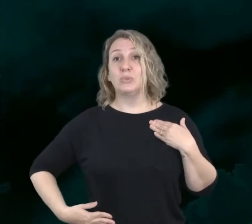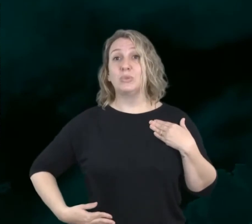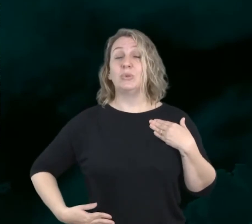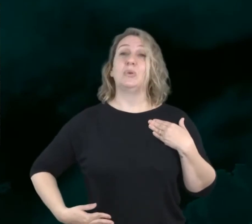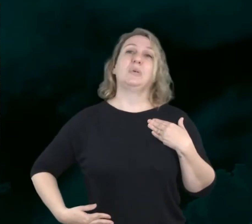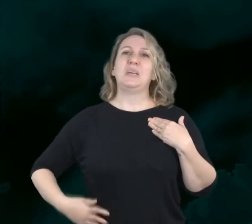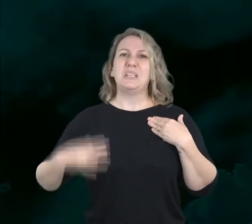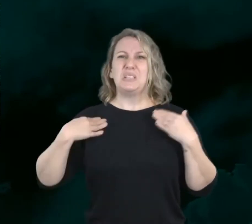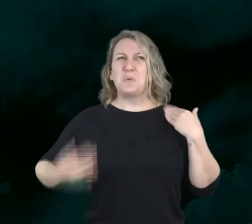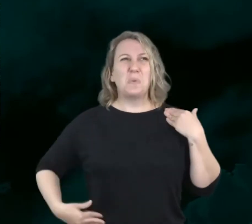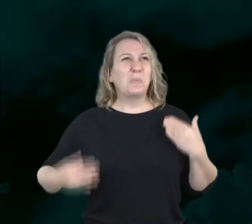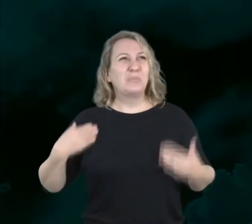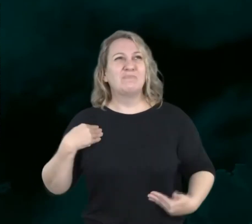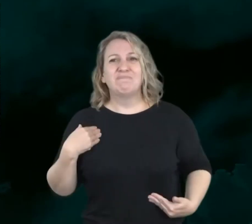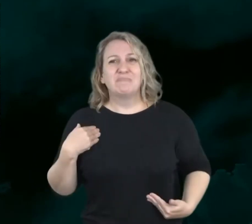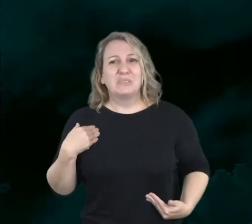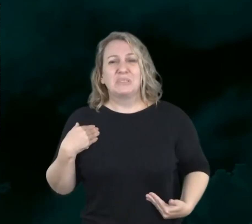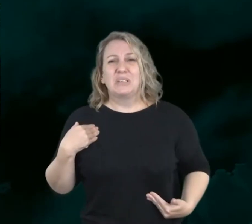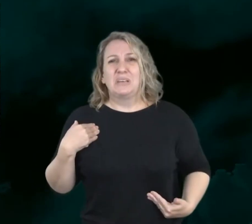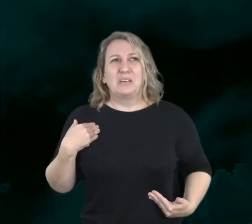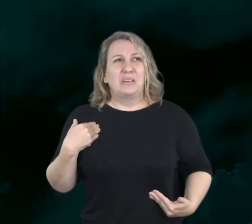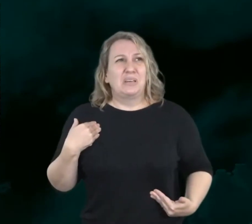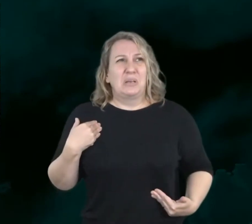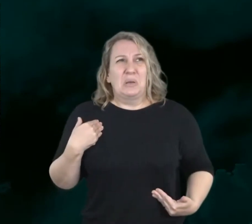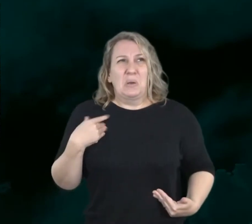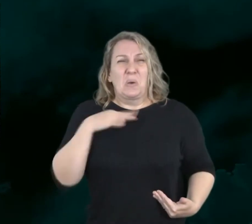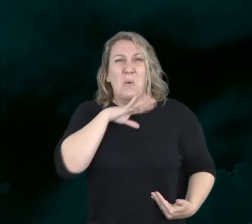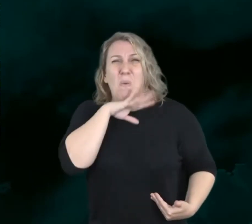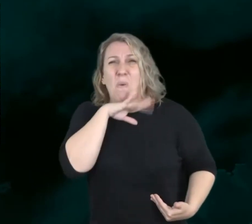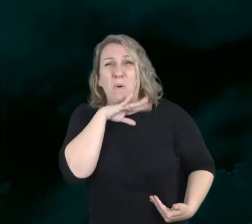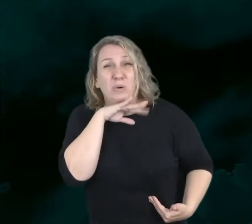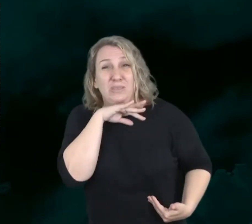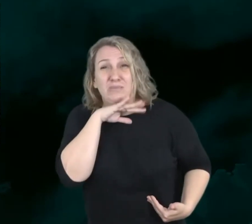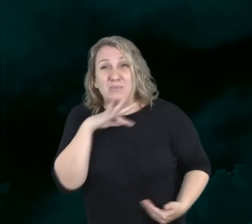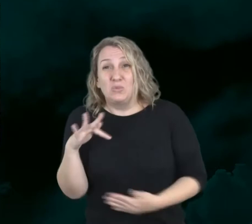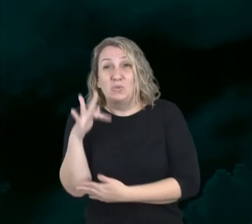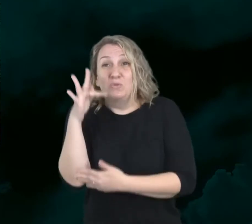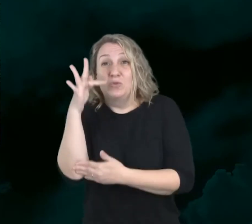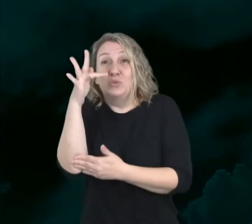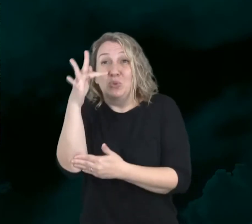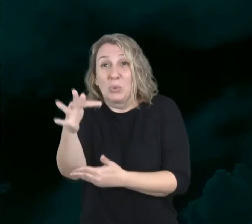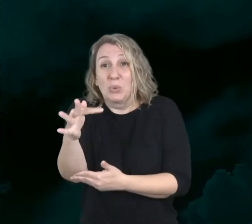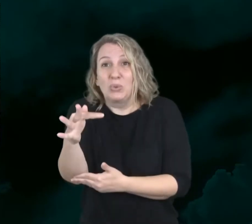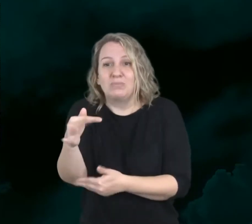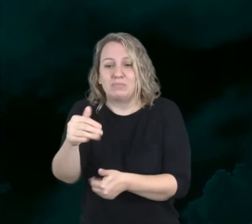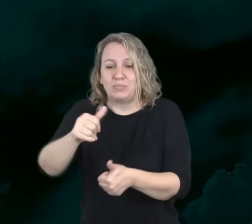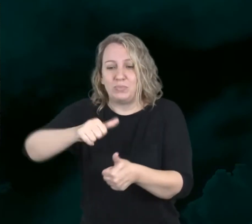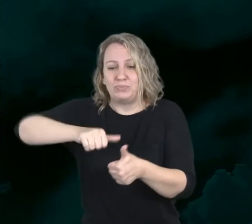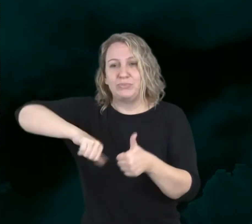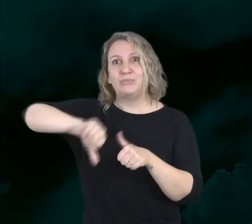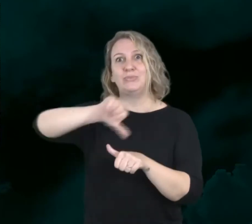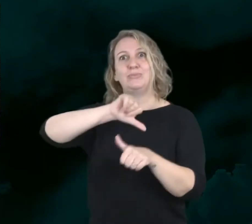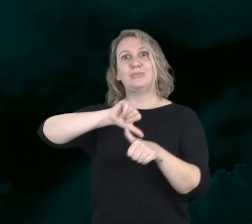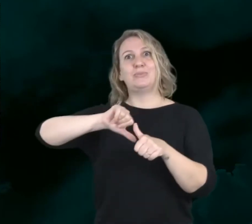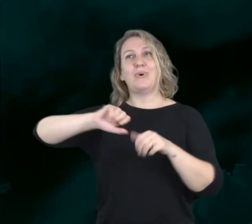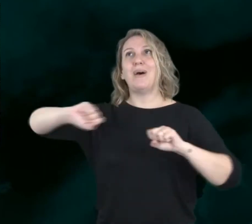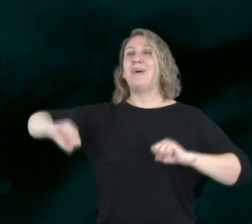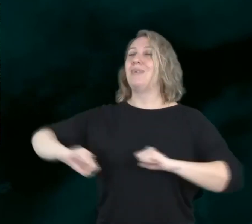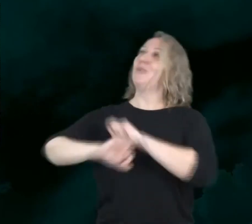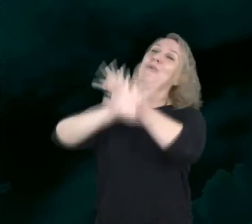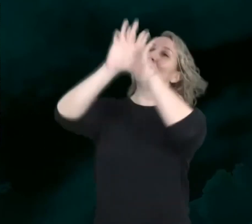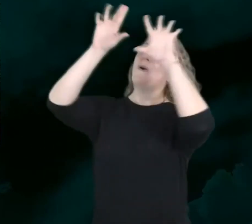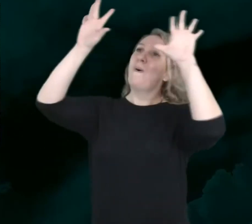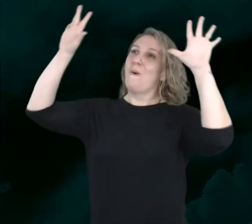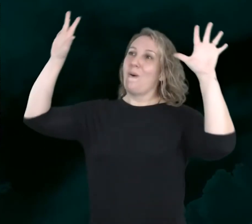de humilhação num corpo de glória. Então, nós vamos ser as três partes do nosso